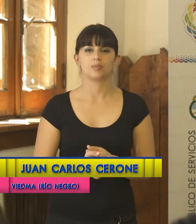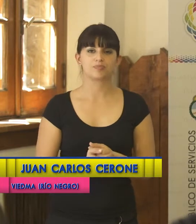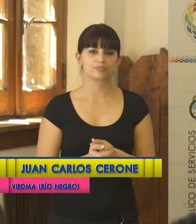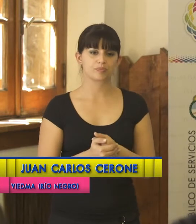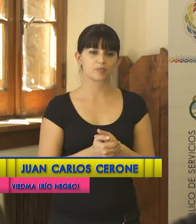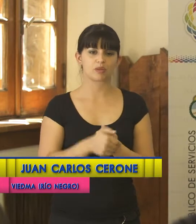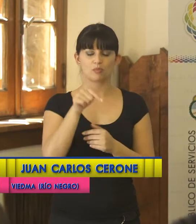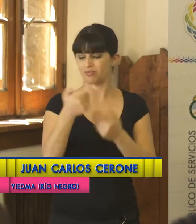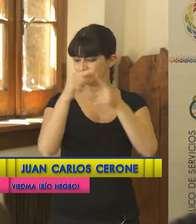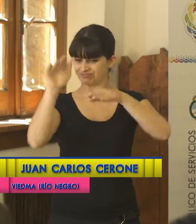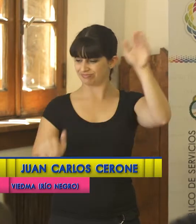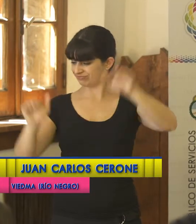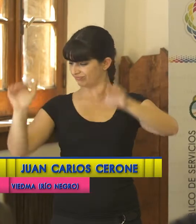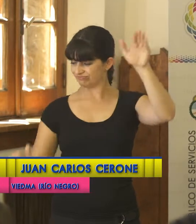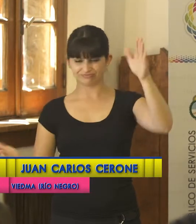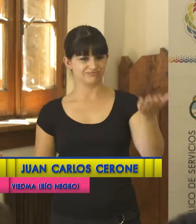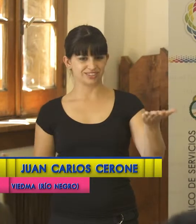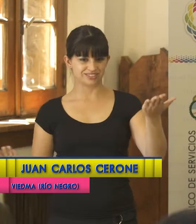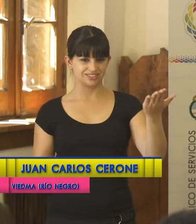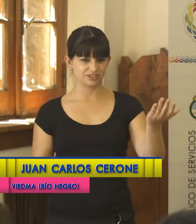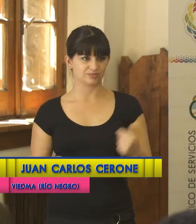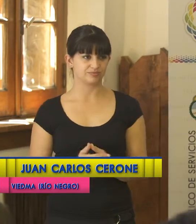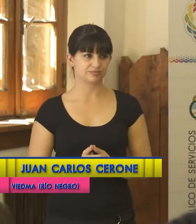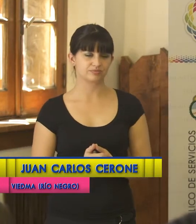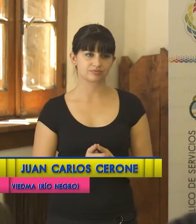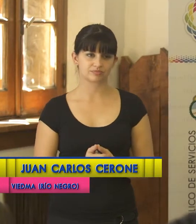disparidad de condiciones y esa es la realidad